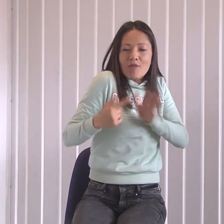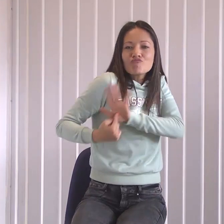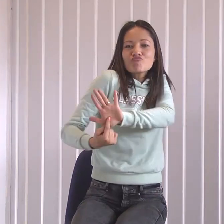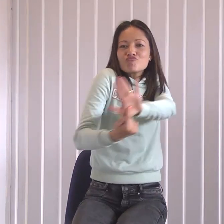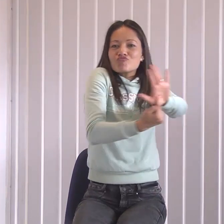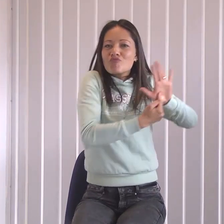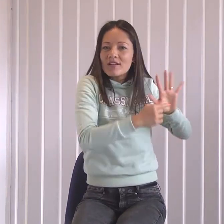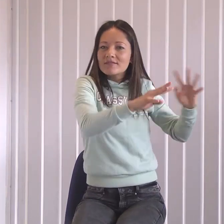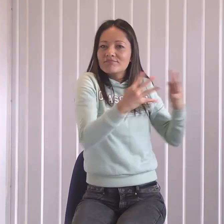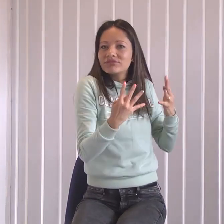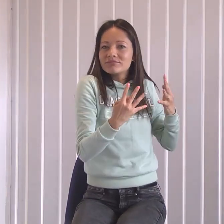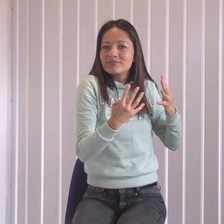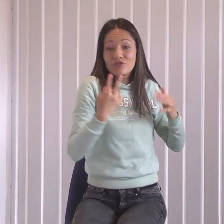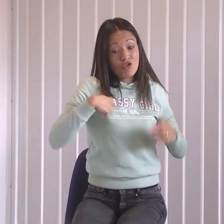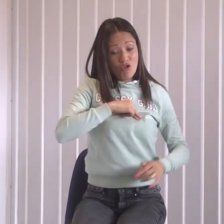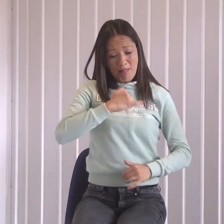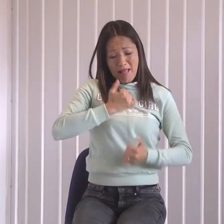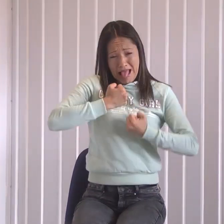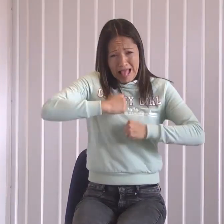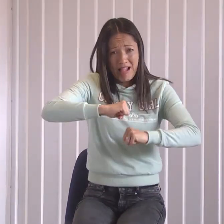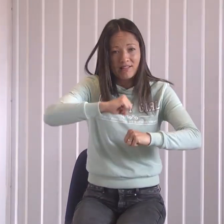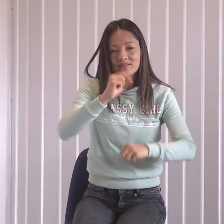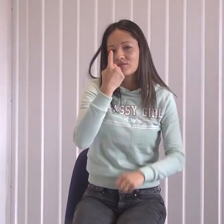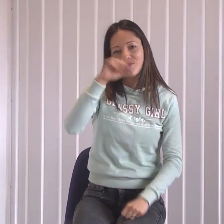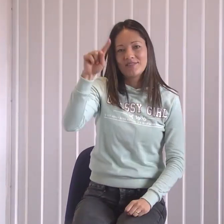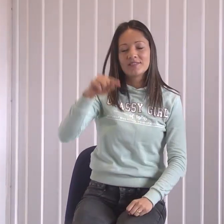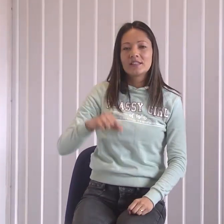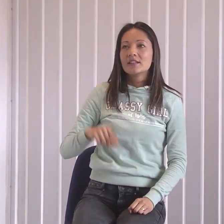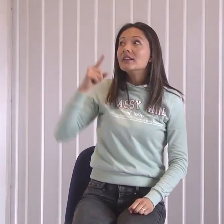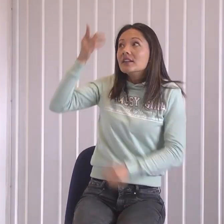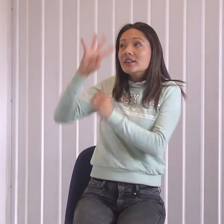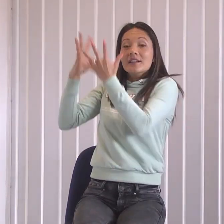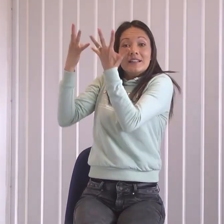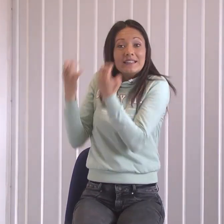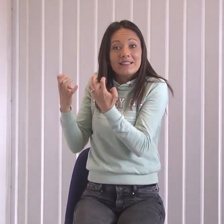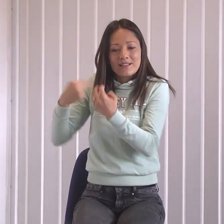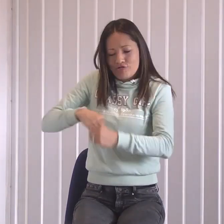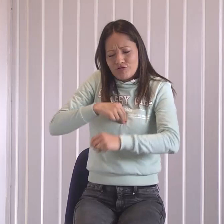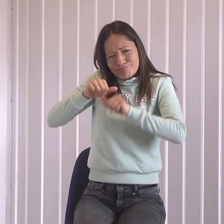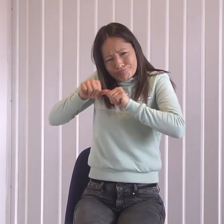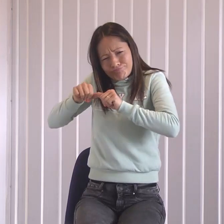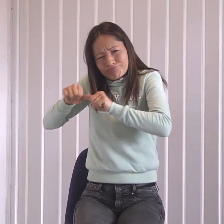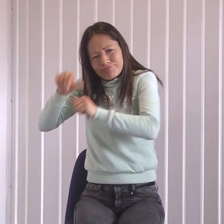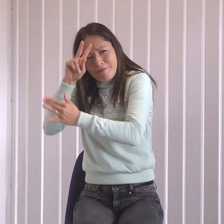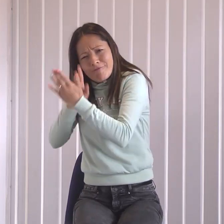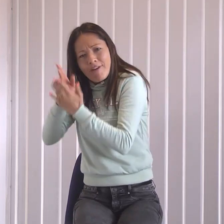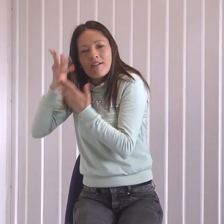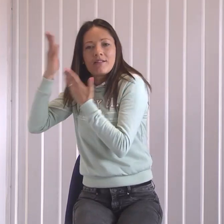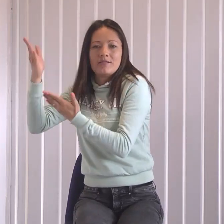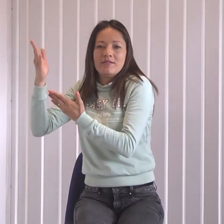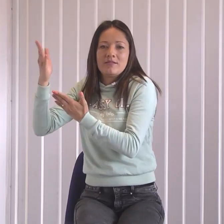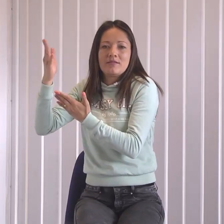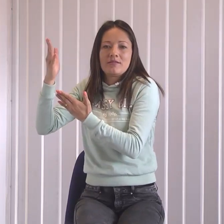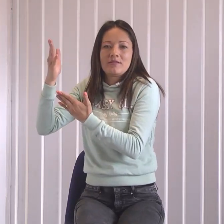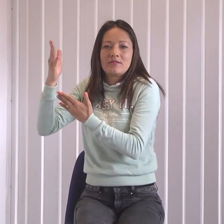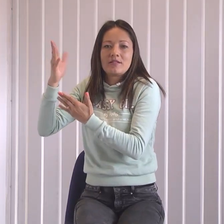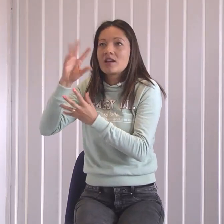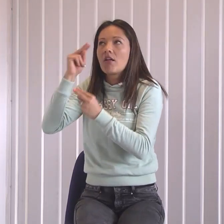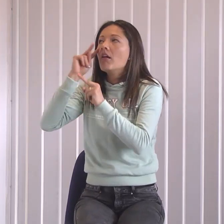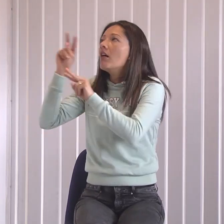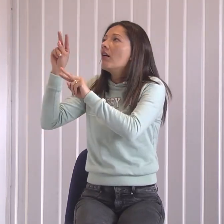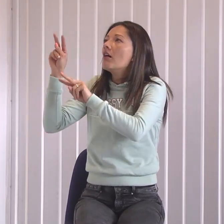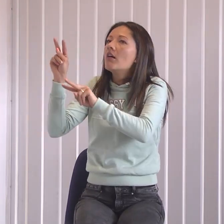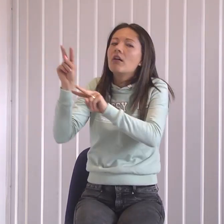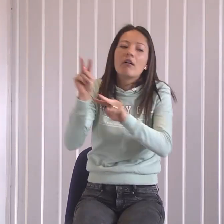eso en público. No nosotros. Lo único que Dios quiere es que nosotros permanezcamos fieles a Él y que no distraigamos la